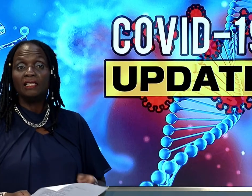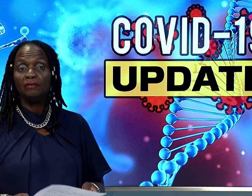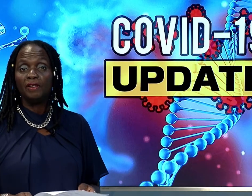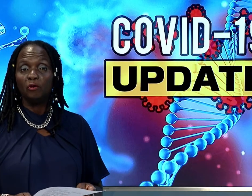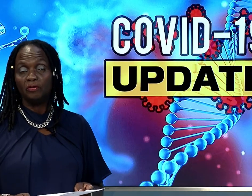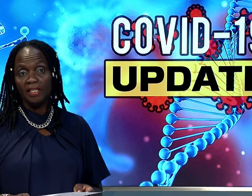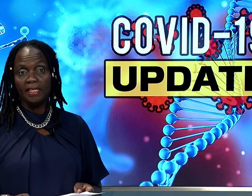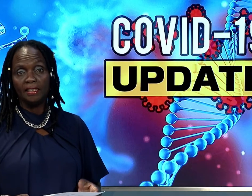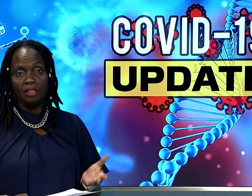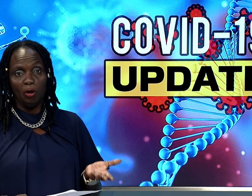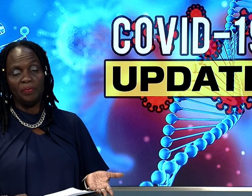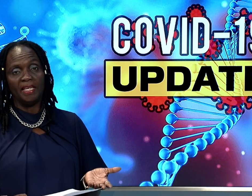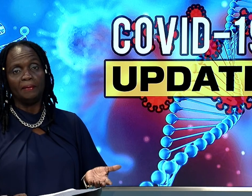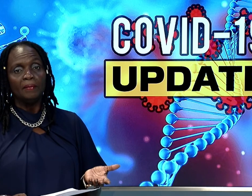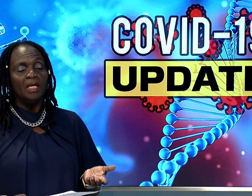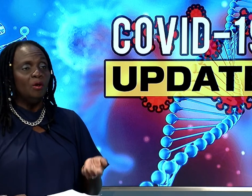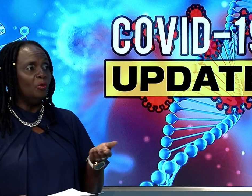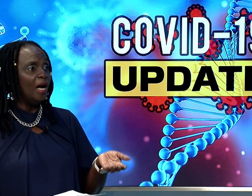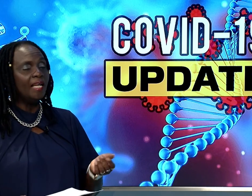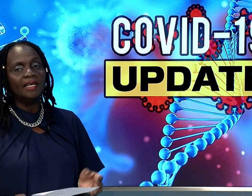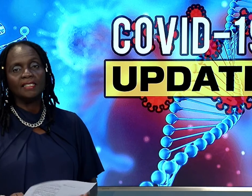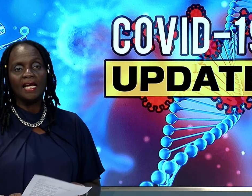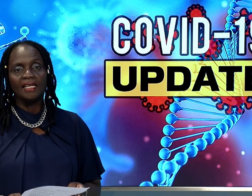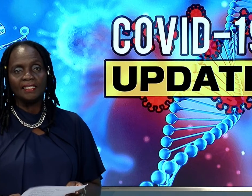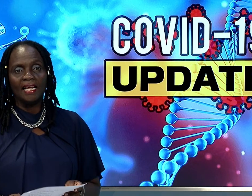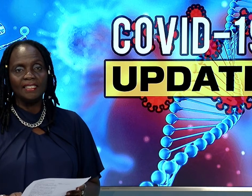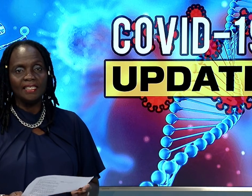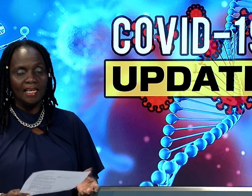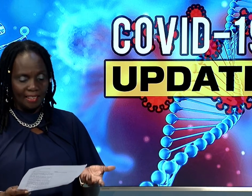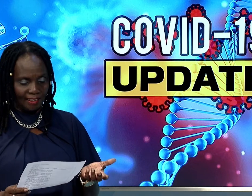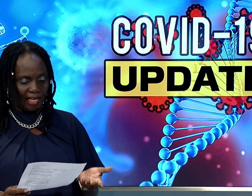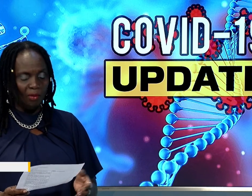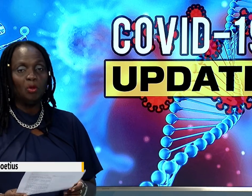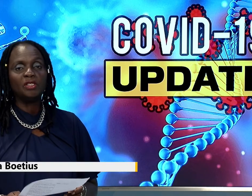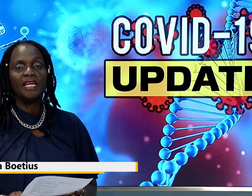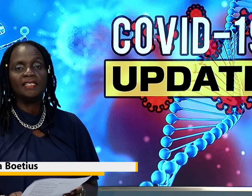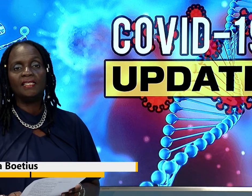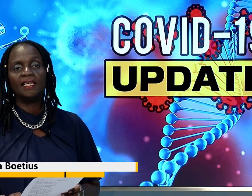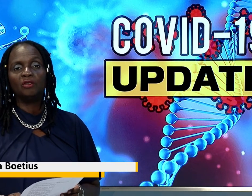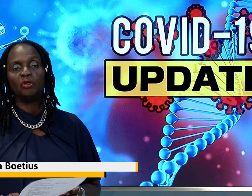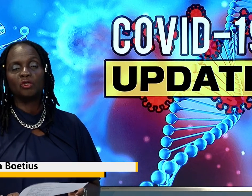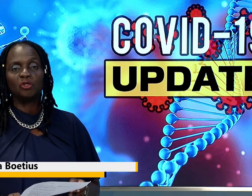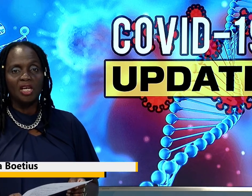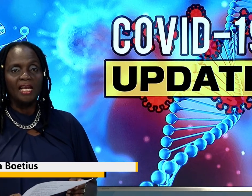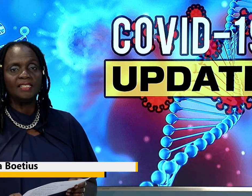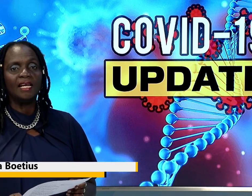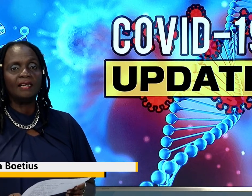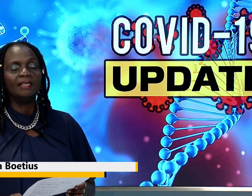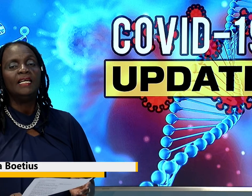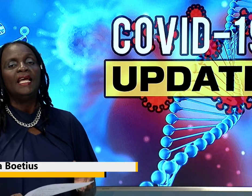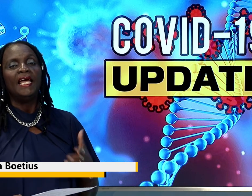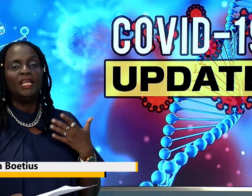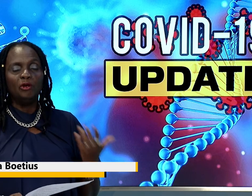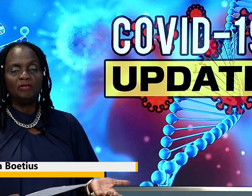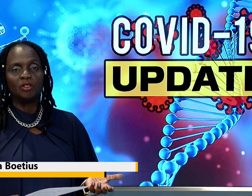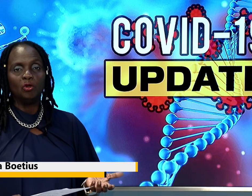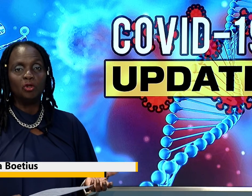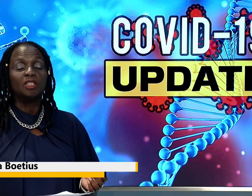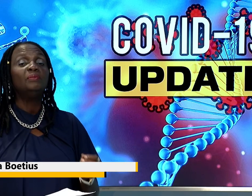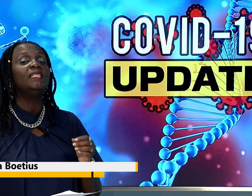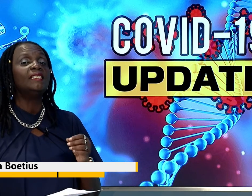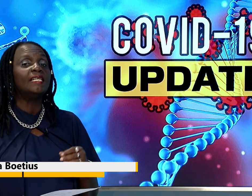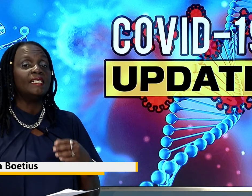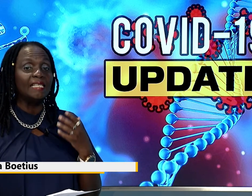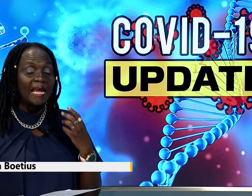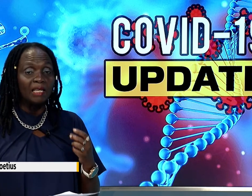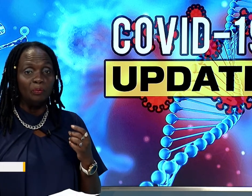van ATV COVID-19 Update. We hadden als gast Angela Salmo, zij is directeur sociale zaken. En u heeft het gehoord,